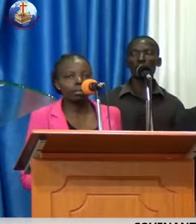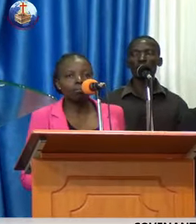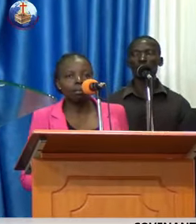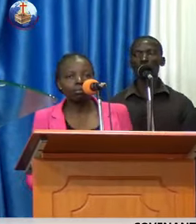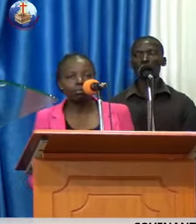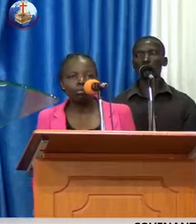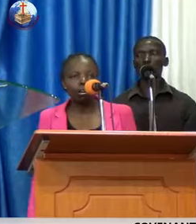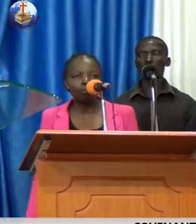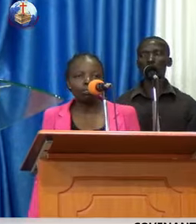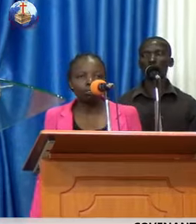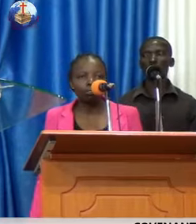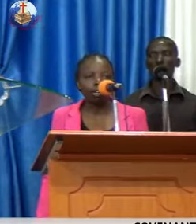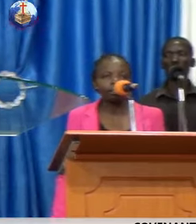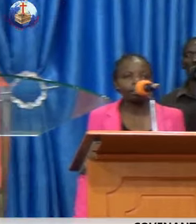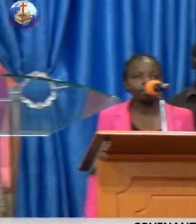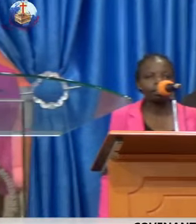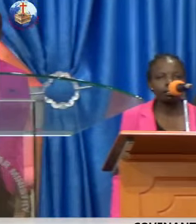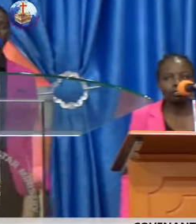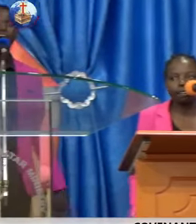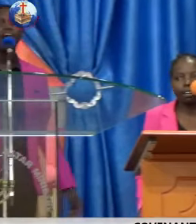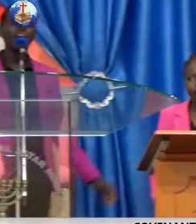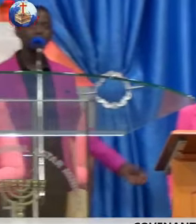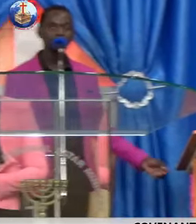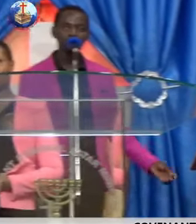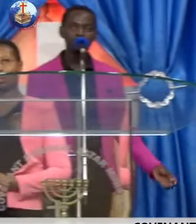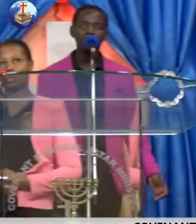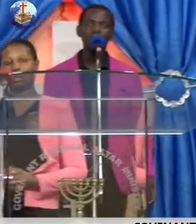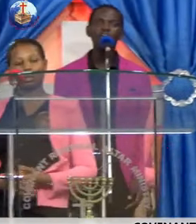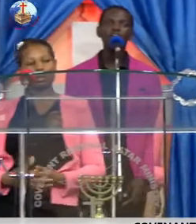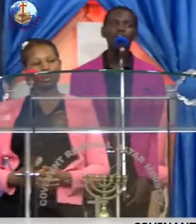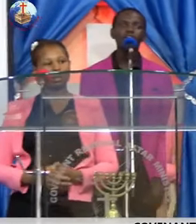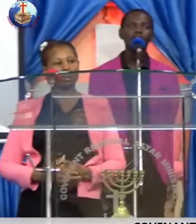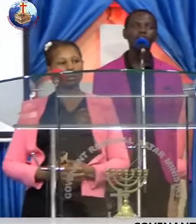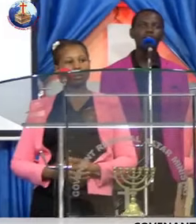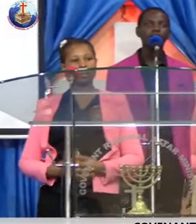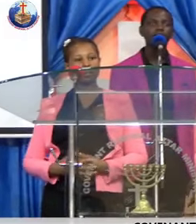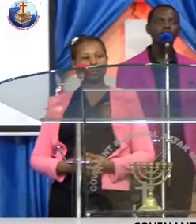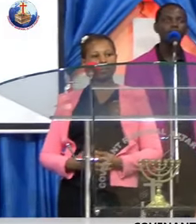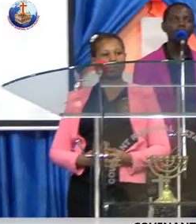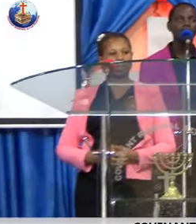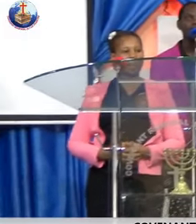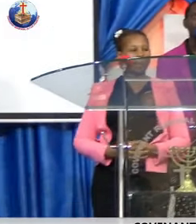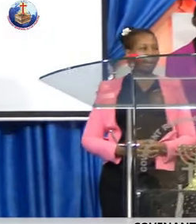Tutende mema Mungu ametuahidi taji.